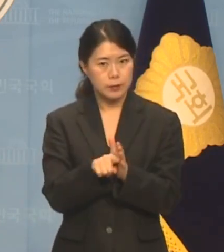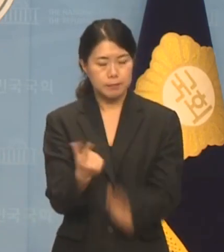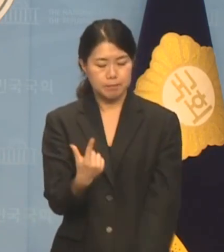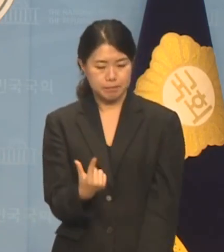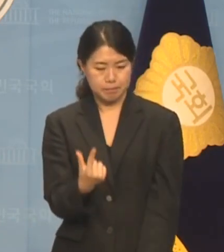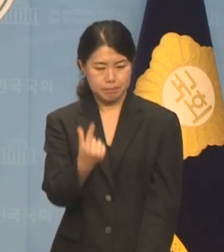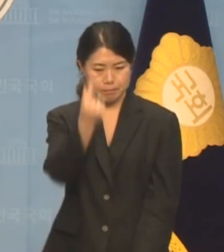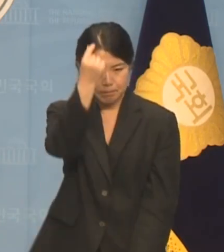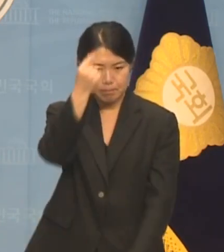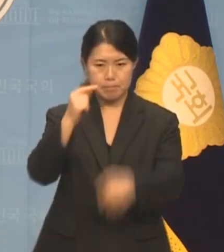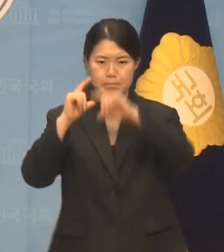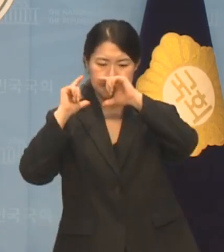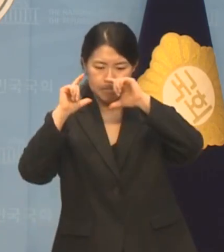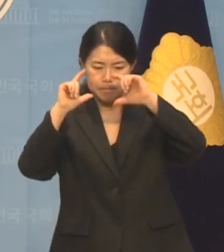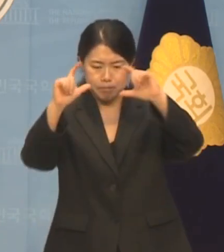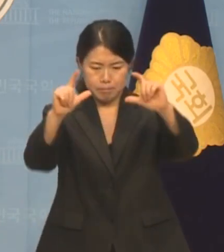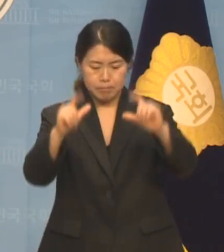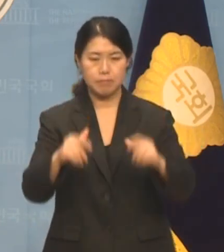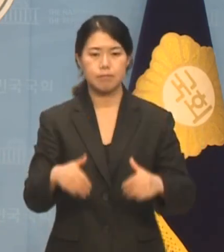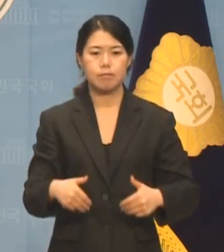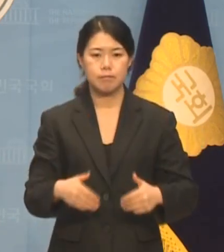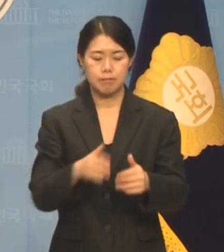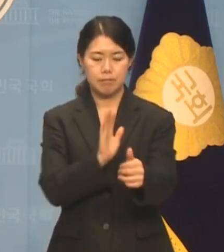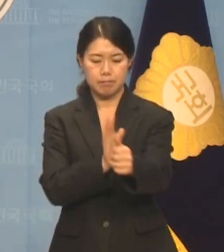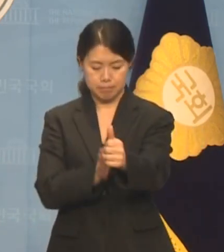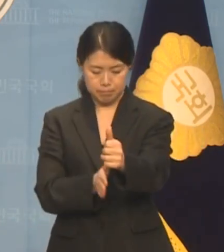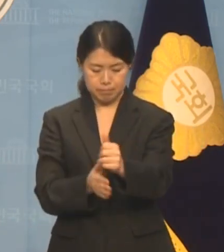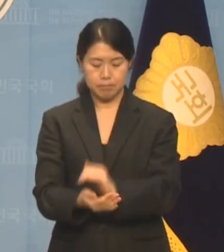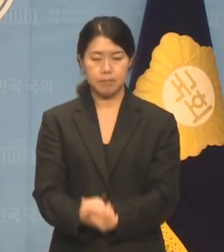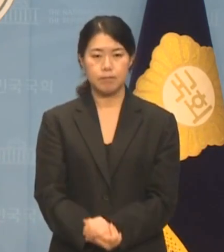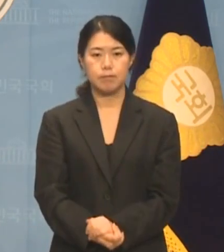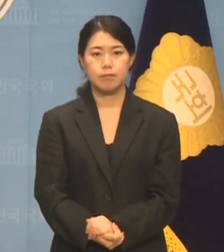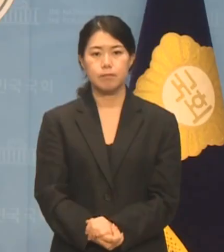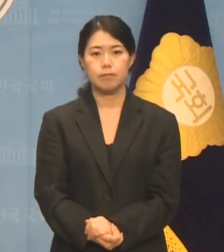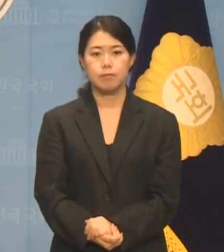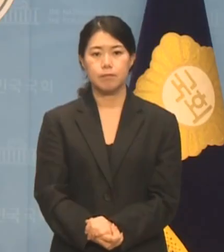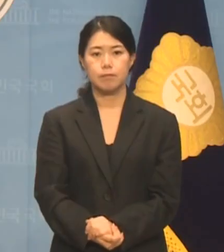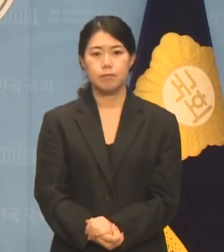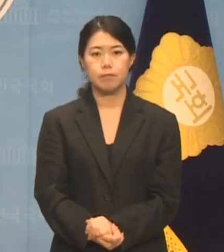신속히 파기 자판하여 주실 것을 요청드립니다.